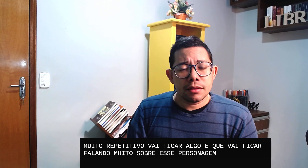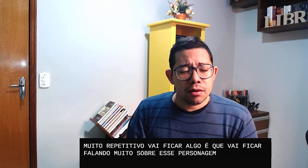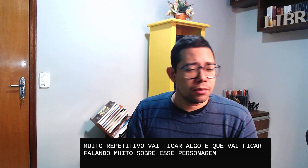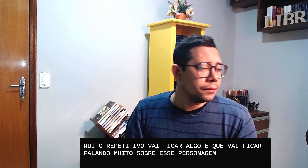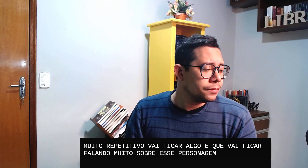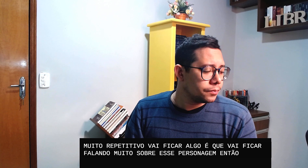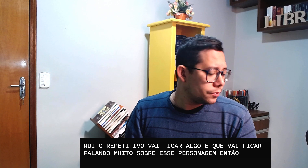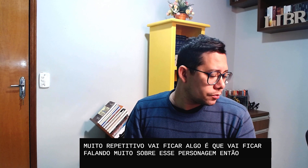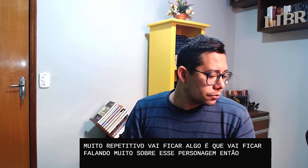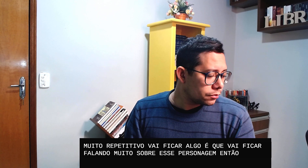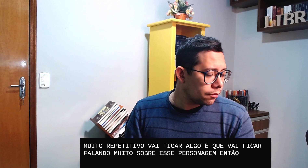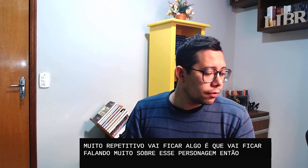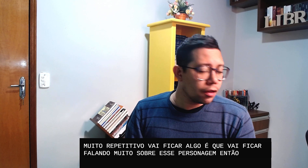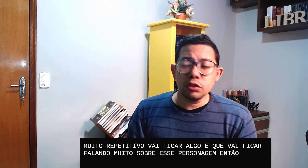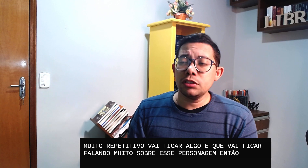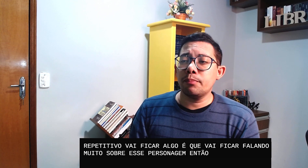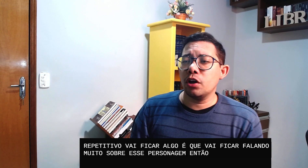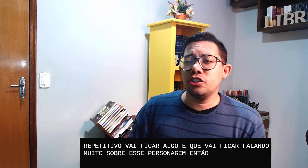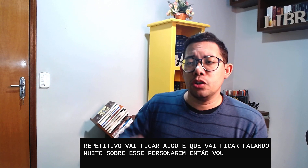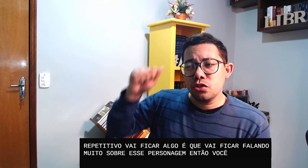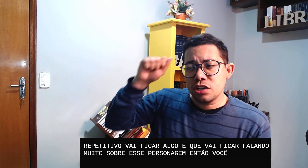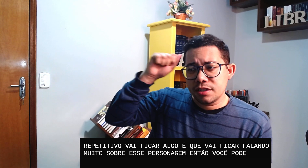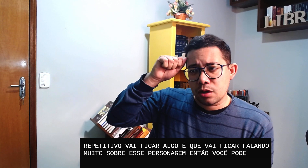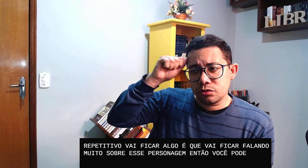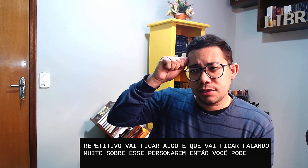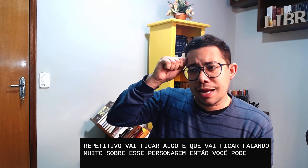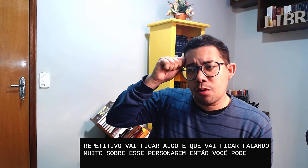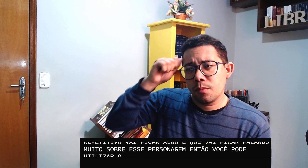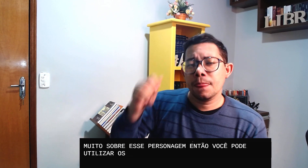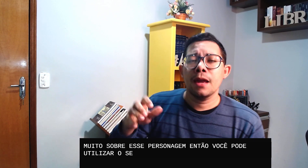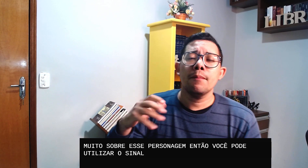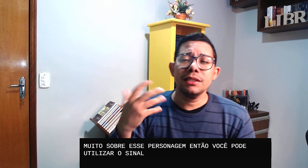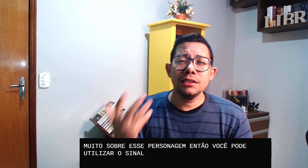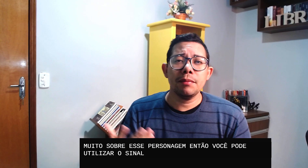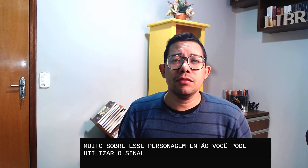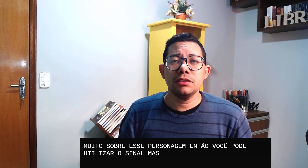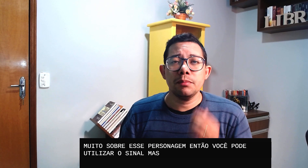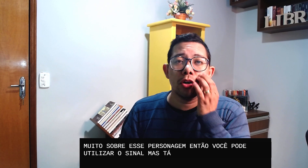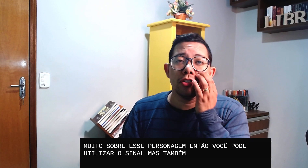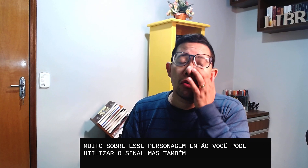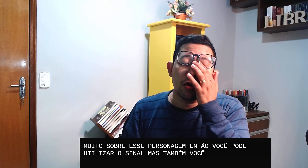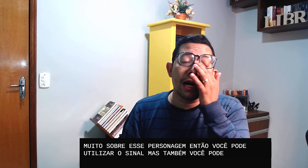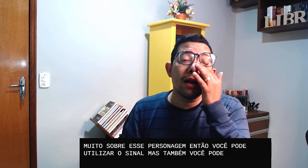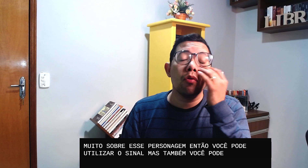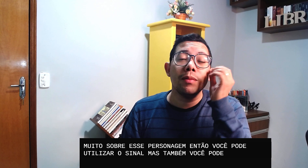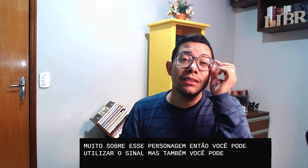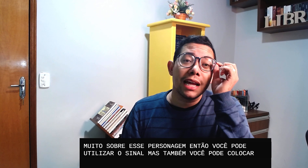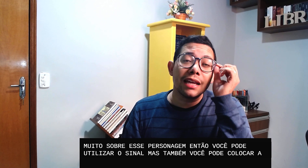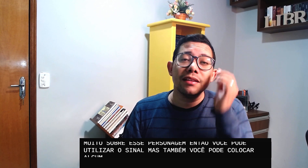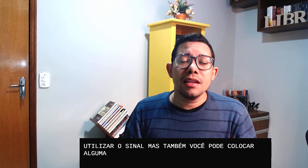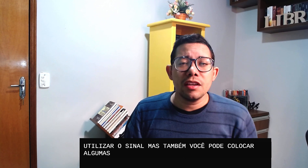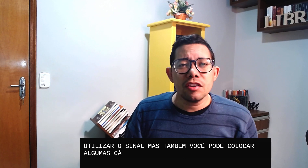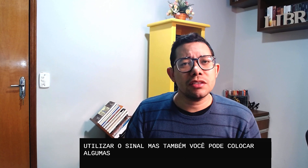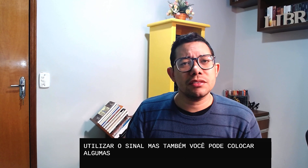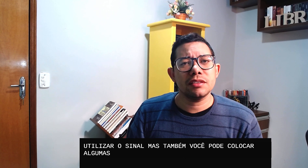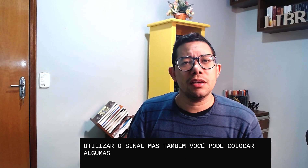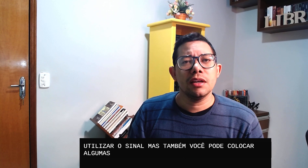Então, você pode utilizar o sinal, mas também você pode colocar algumas características